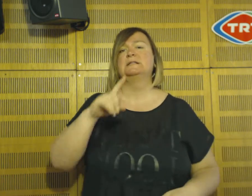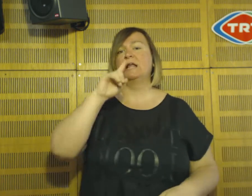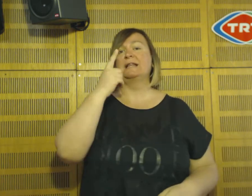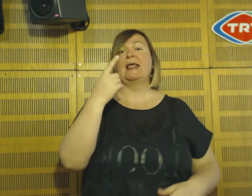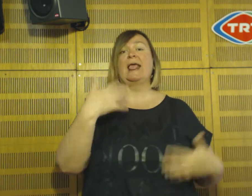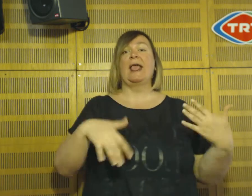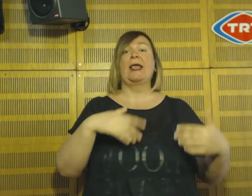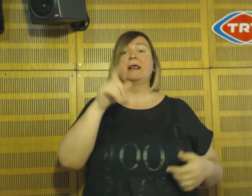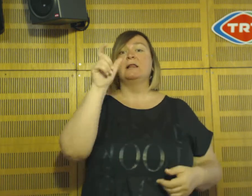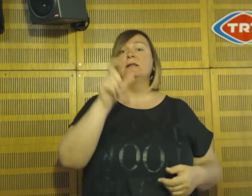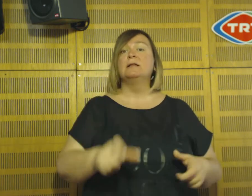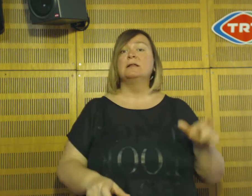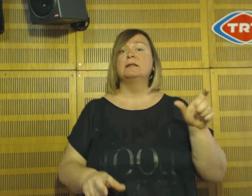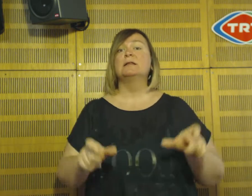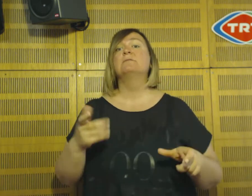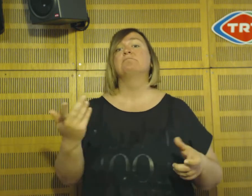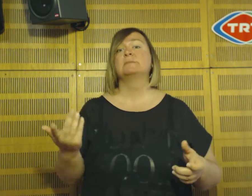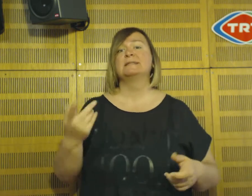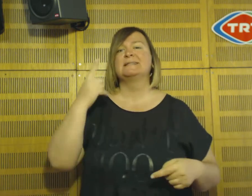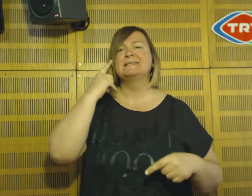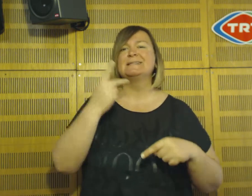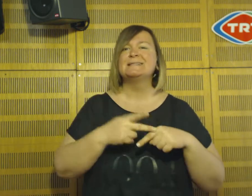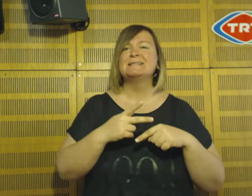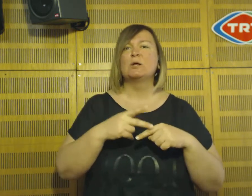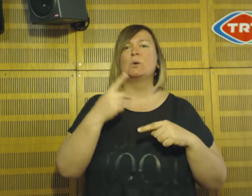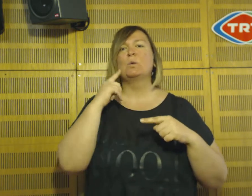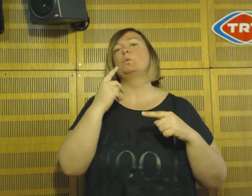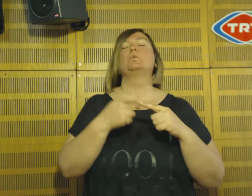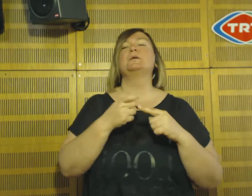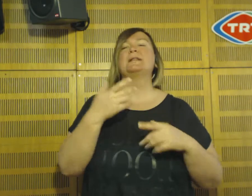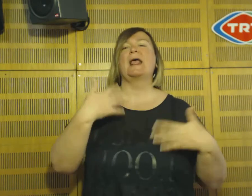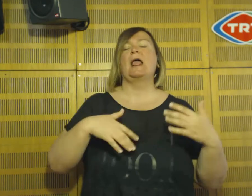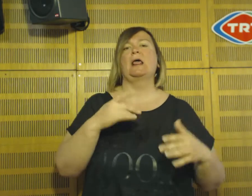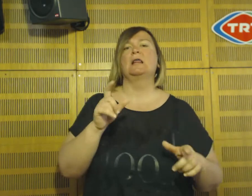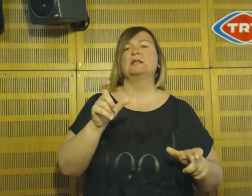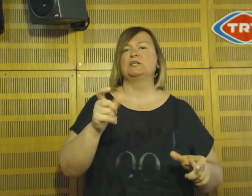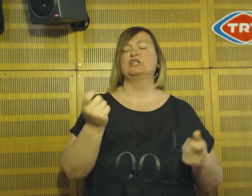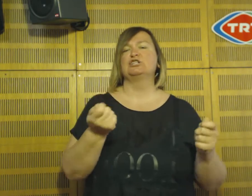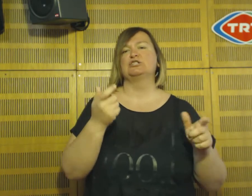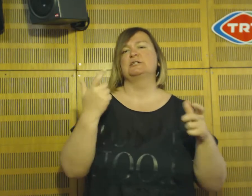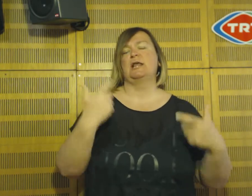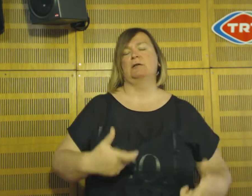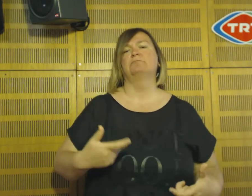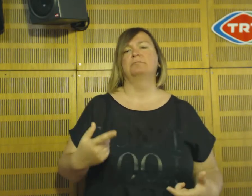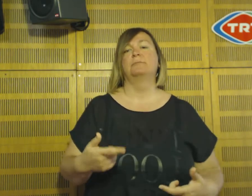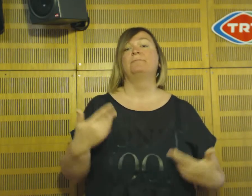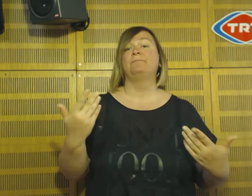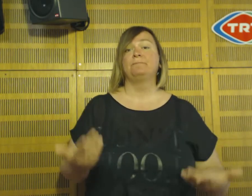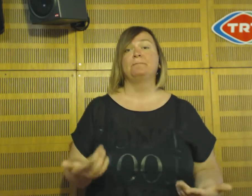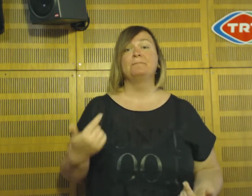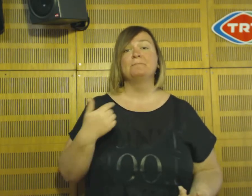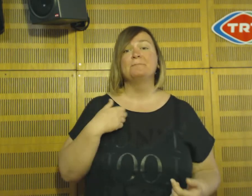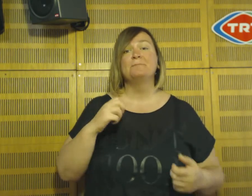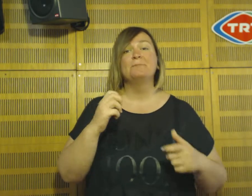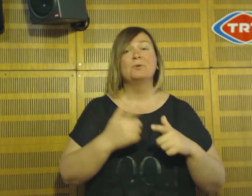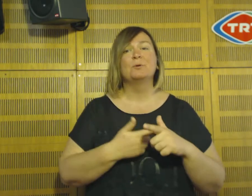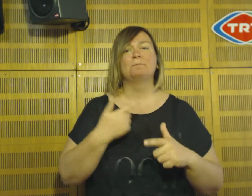engelli bireylerin, özellikle zihinsel ve ruhsal engelli bireylerin bulunduğu iş yerleridir. Fakat bizim projemiz birincil